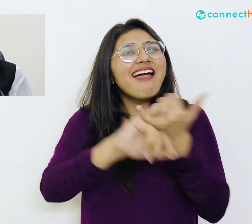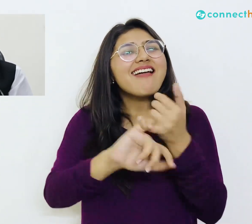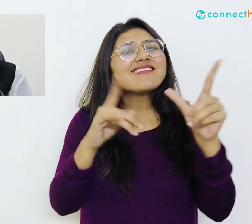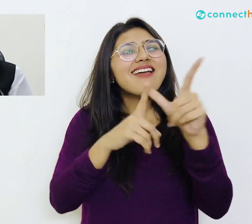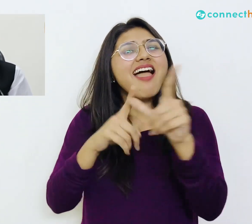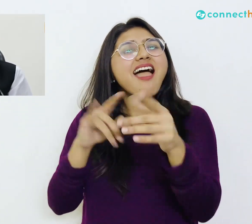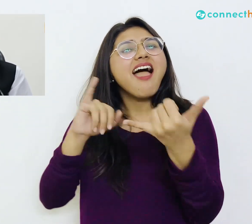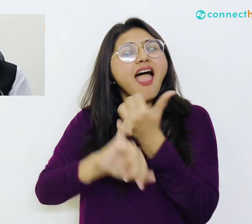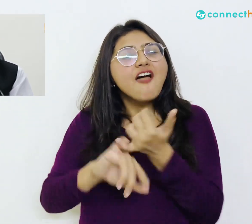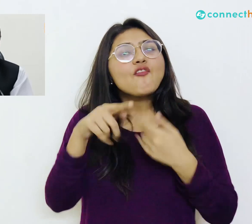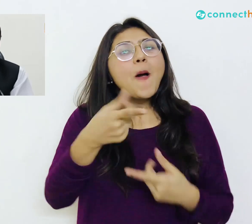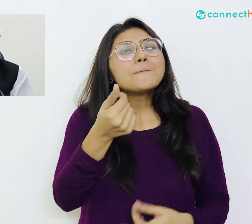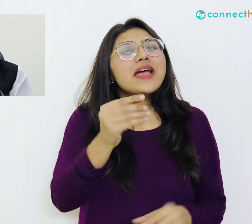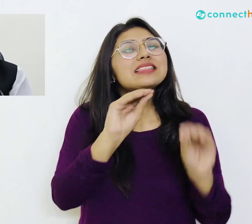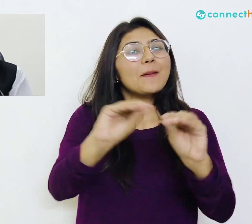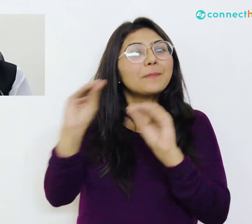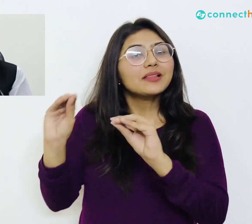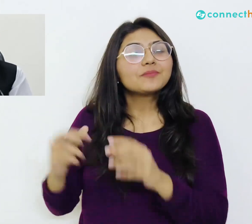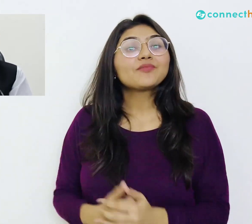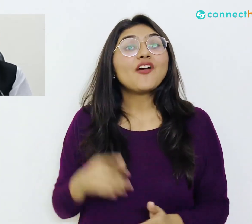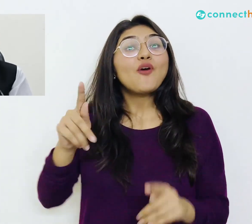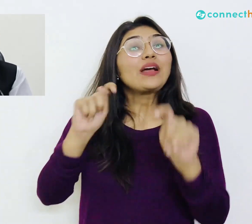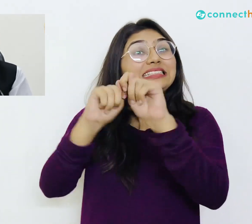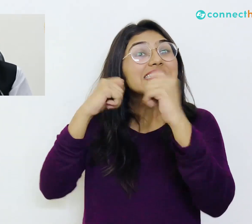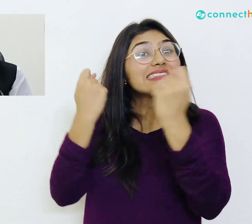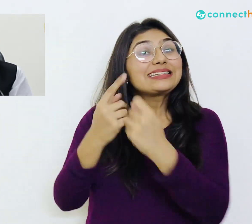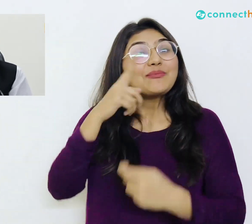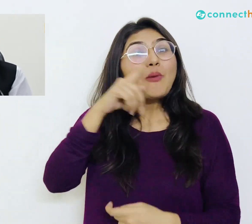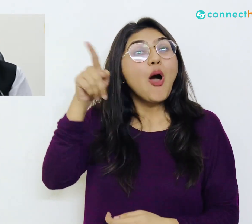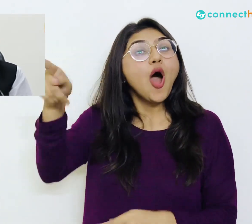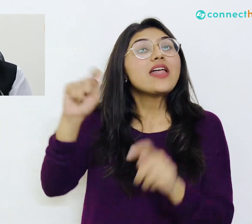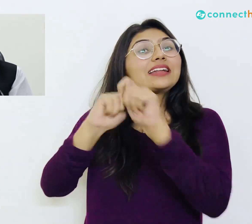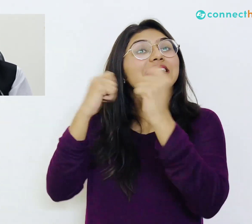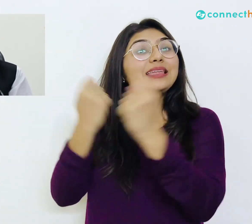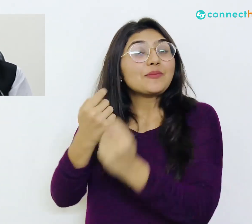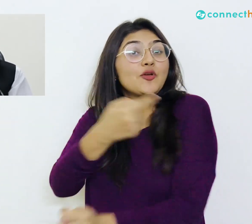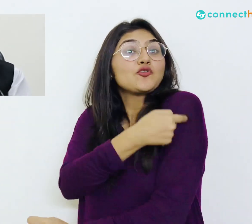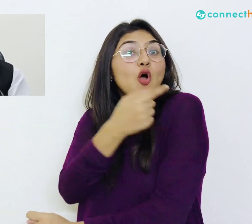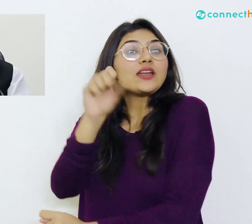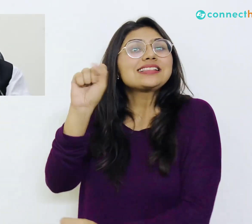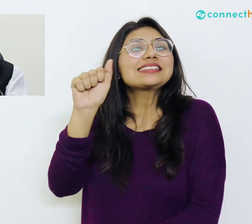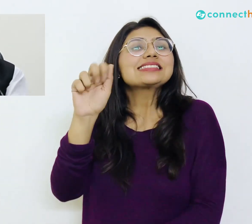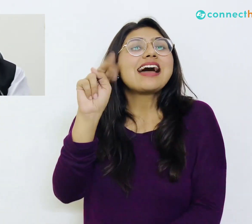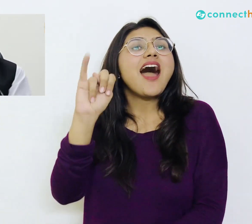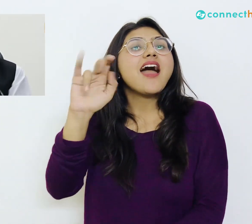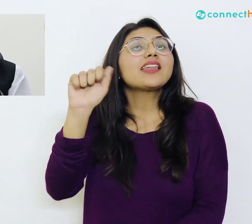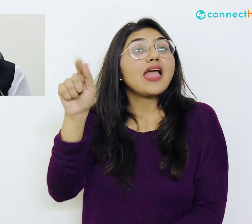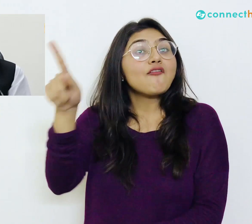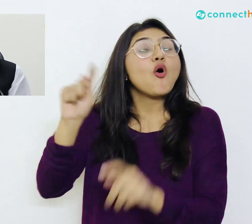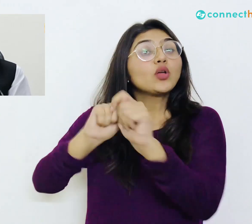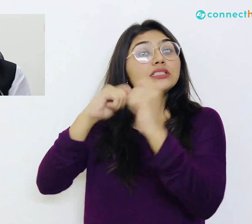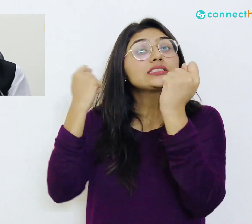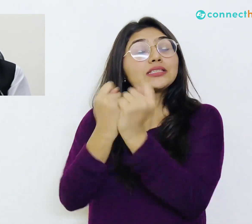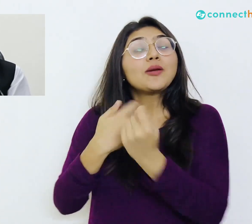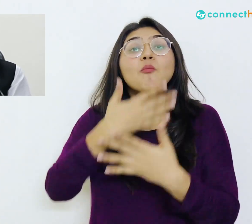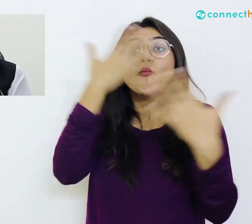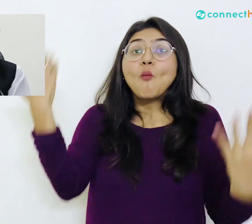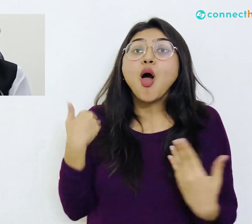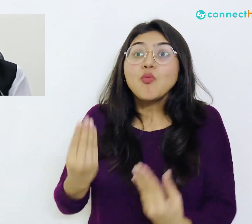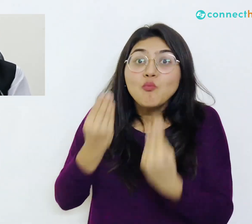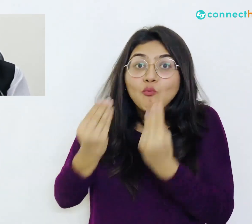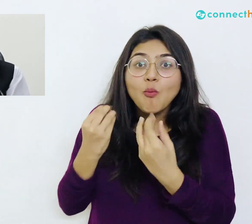کیش پروگرام شروع کیا، اور احساس کیش پروگرام کی میں ڈاکٹر ثانیہ اور ان کی ٹیم